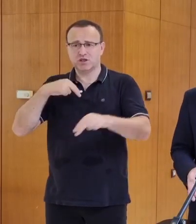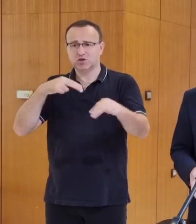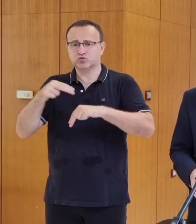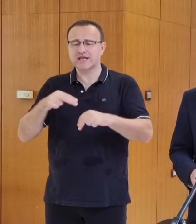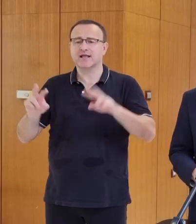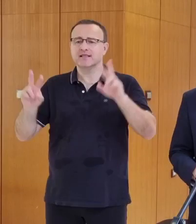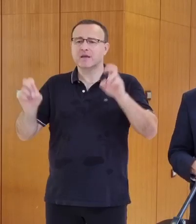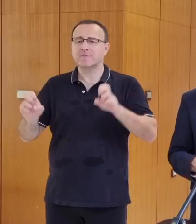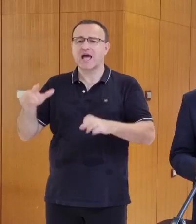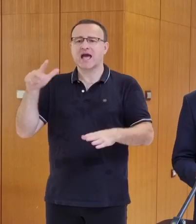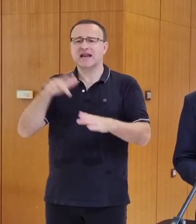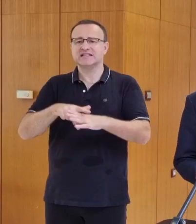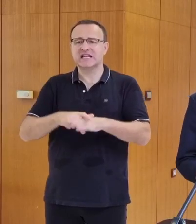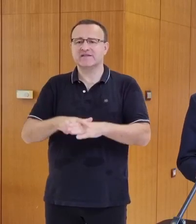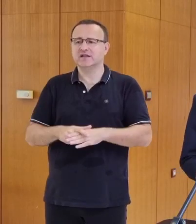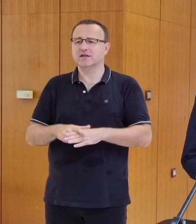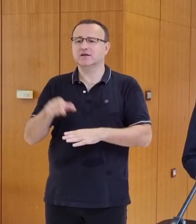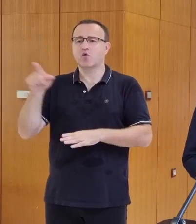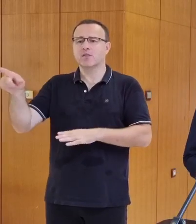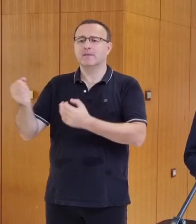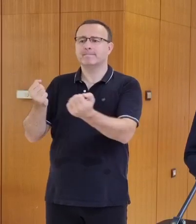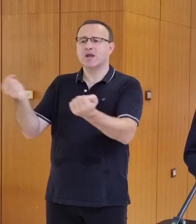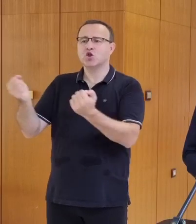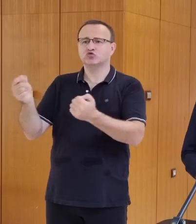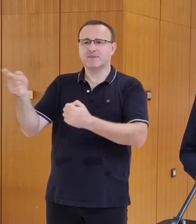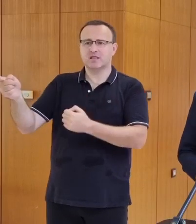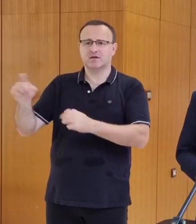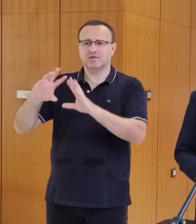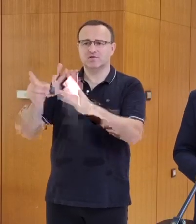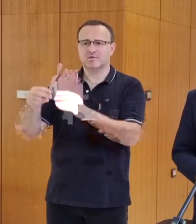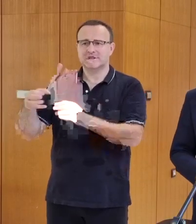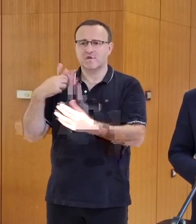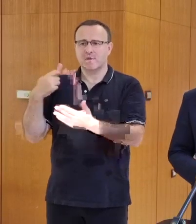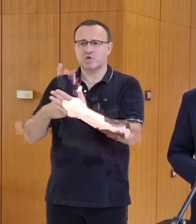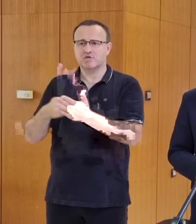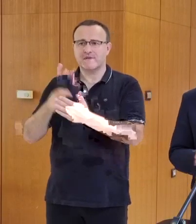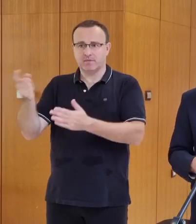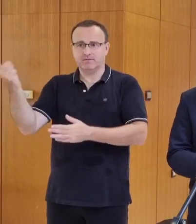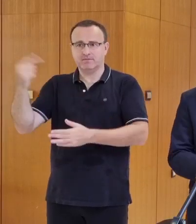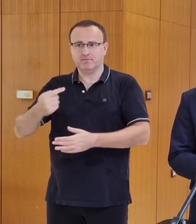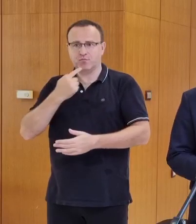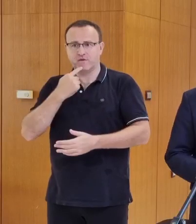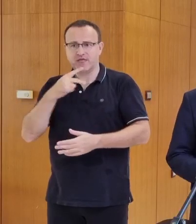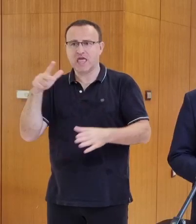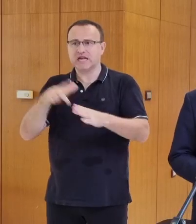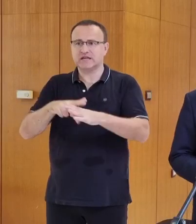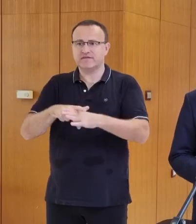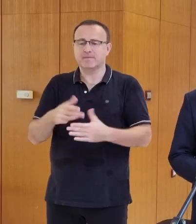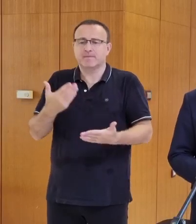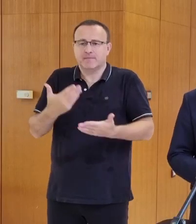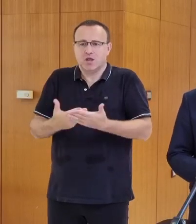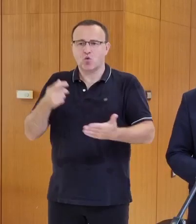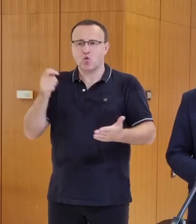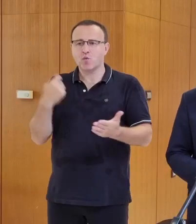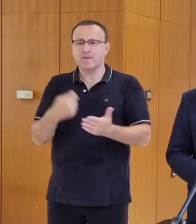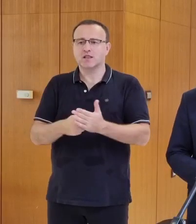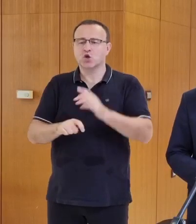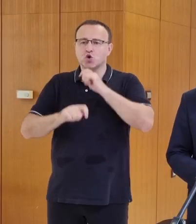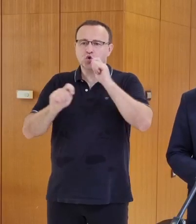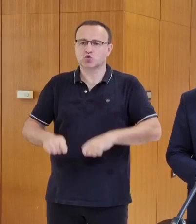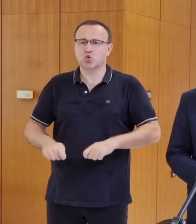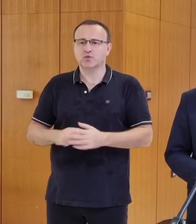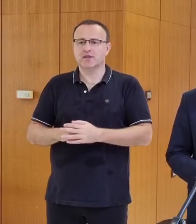rezerv, ktoré zo strany manažmentu sme očakávali, že prídu. A preto bolo aj vlastne uplatnené rozhodnutie